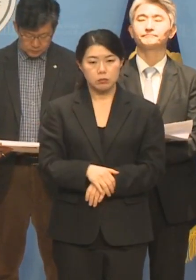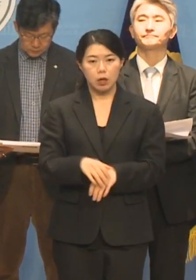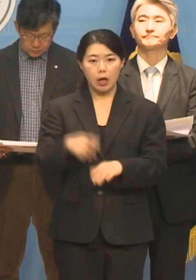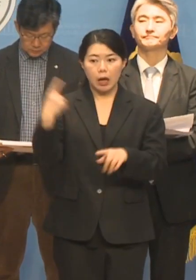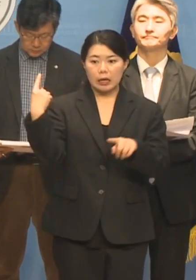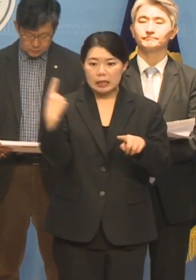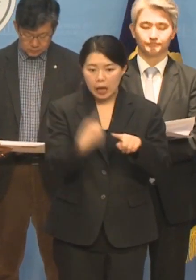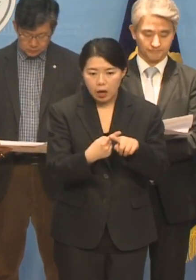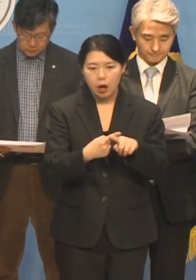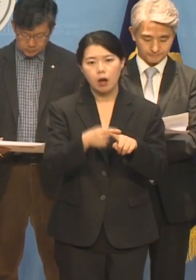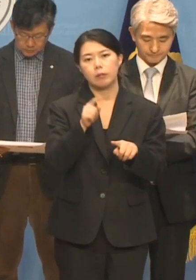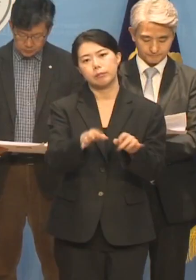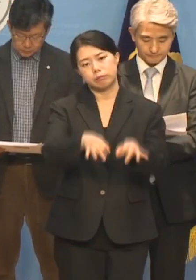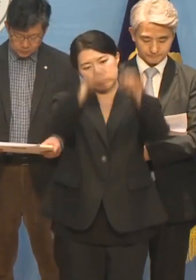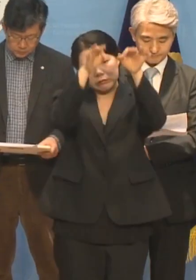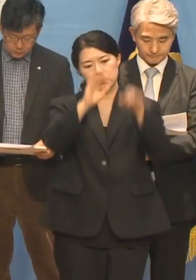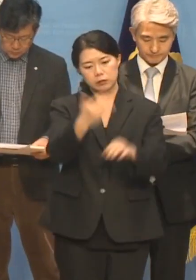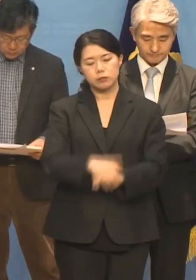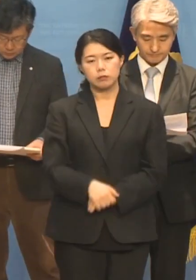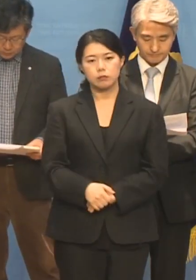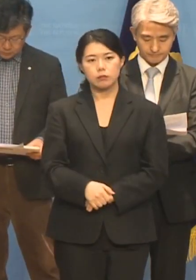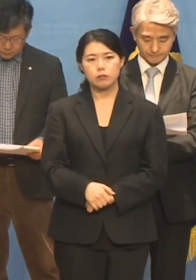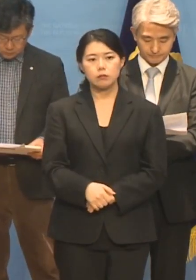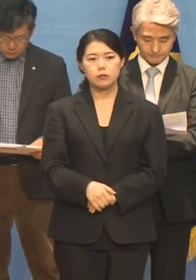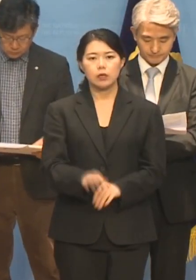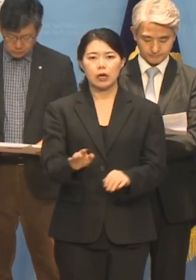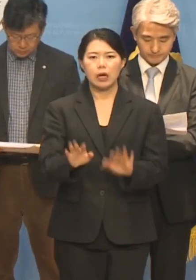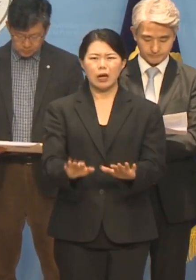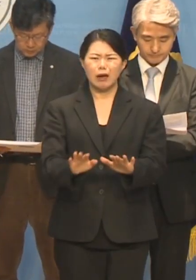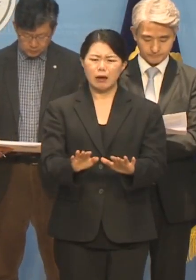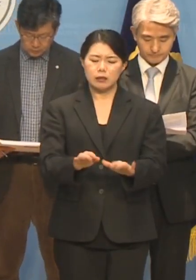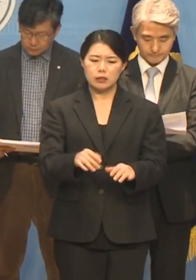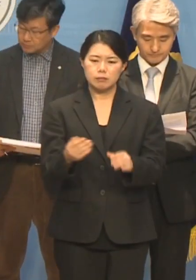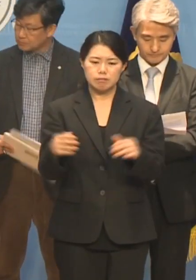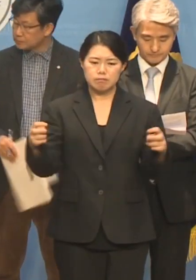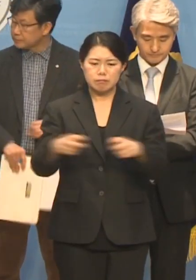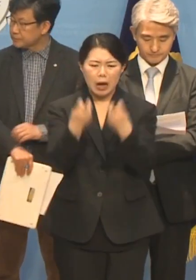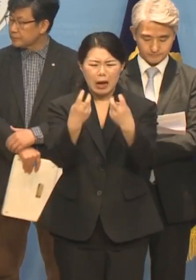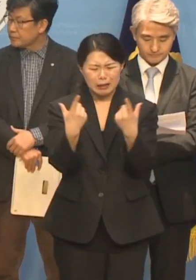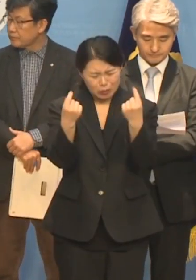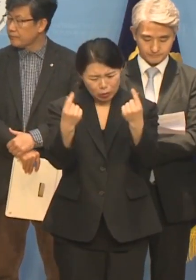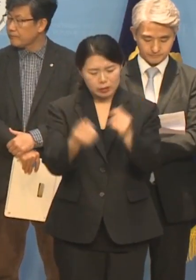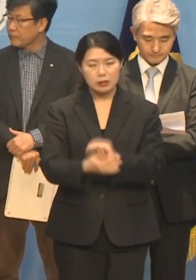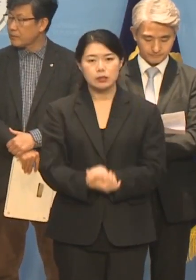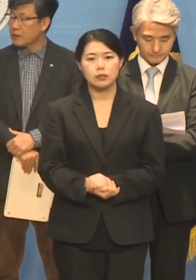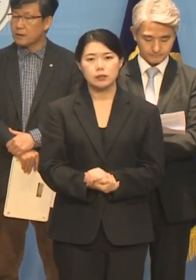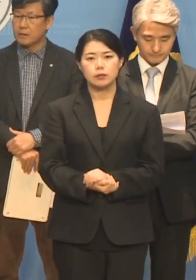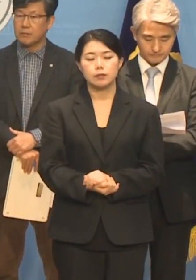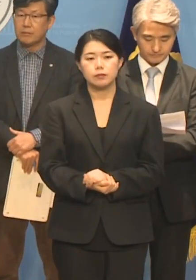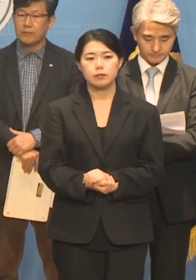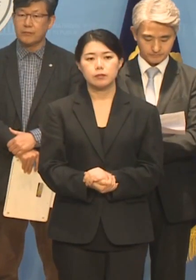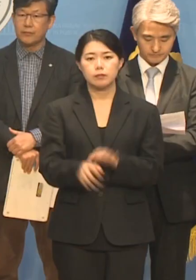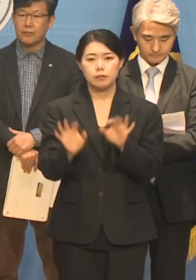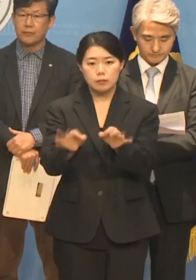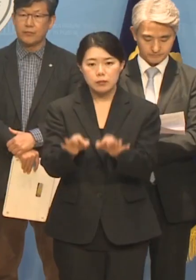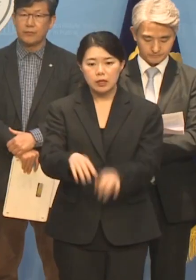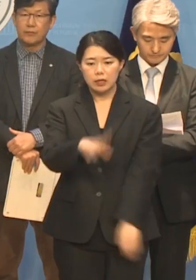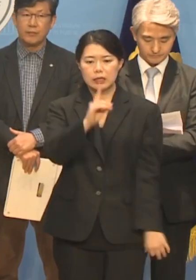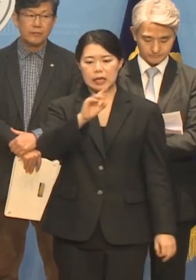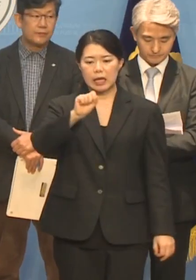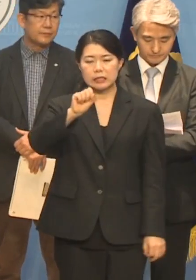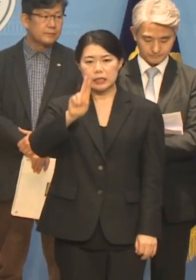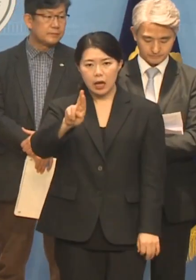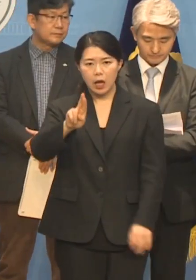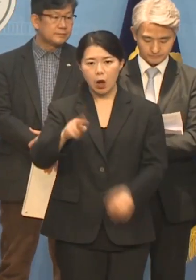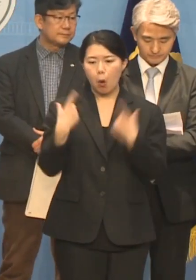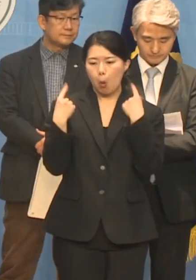이런 게 나온 거 아니겠습니까? 수요를 잘못 만들려다가 사고 난 꼴입니다. 금융당국이 특히 DSR 제도 엄격하게